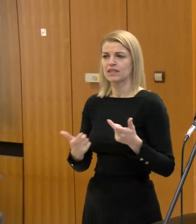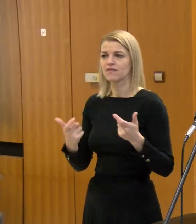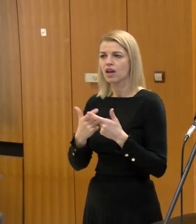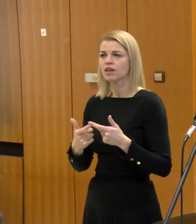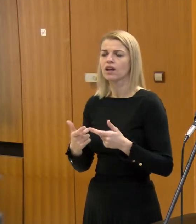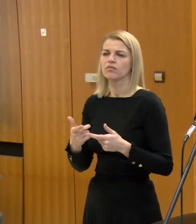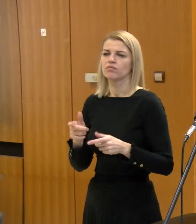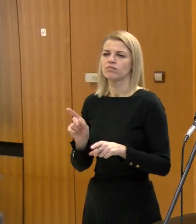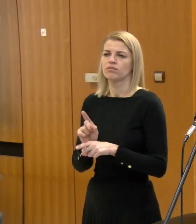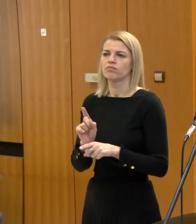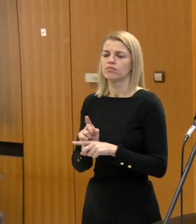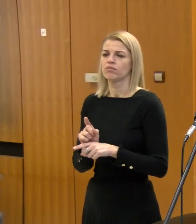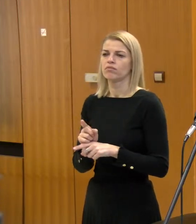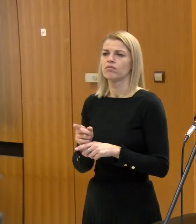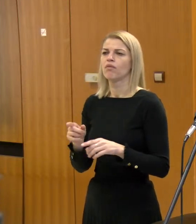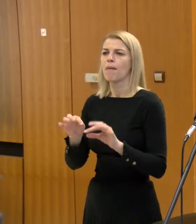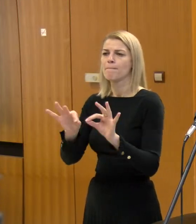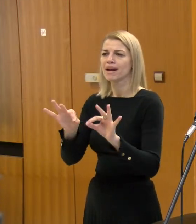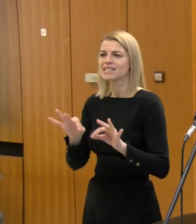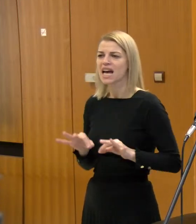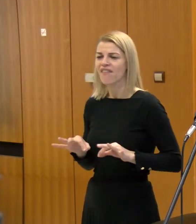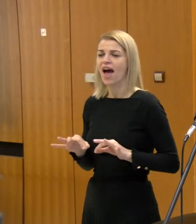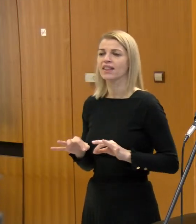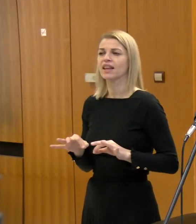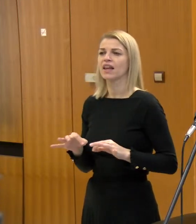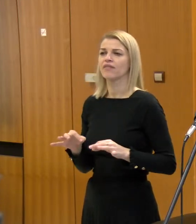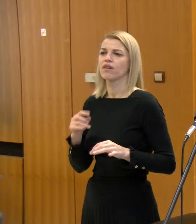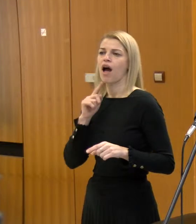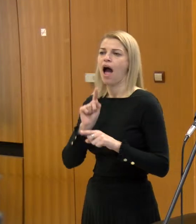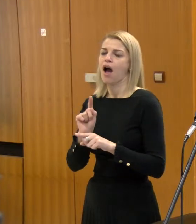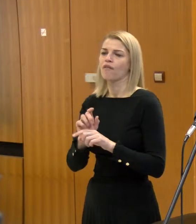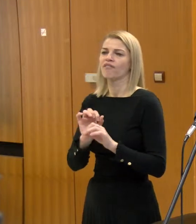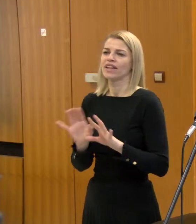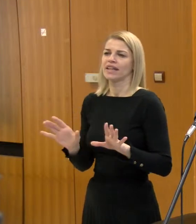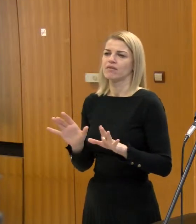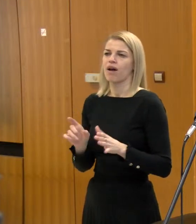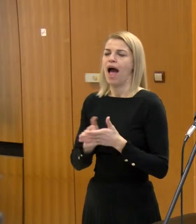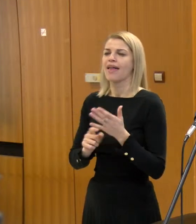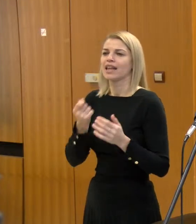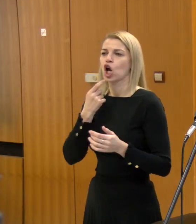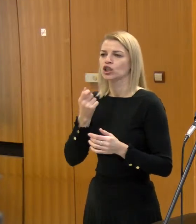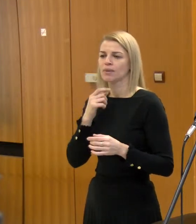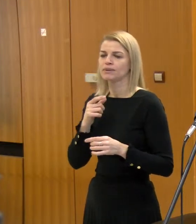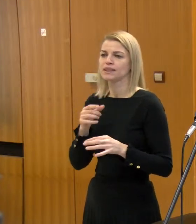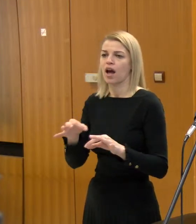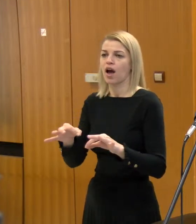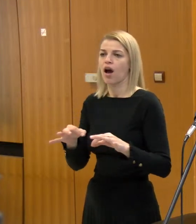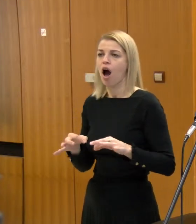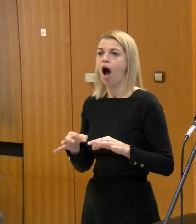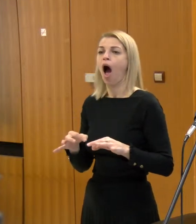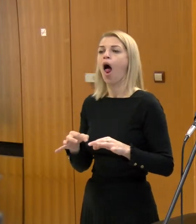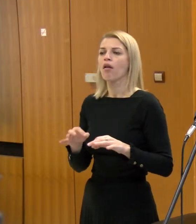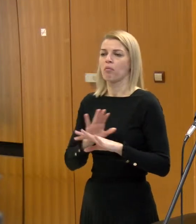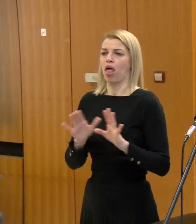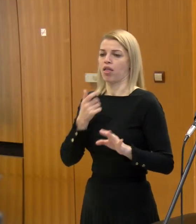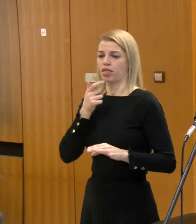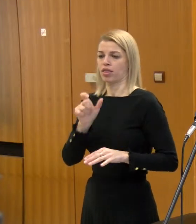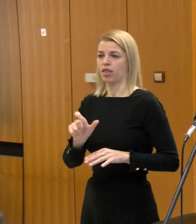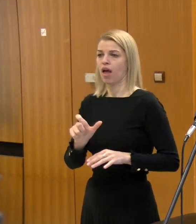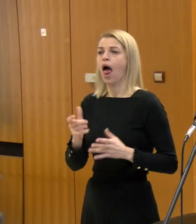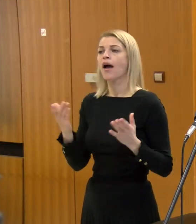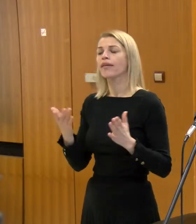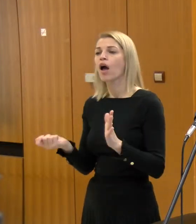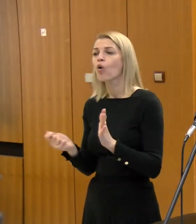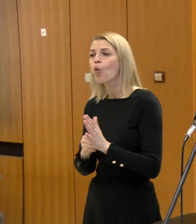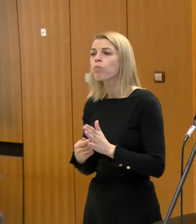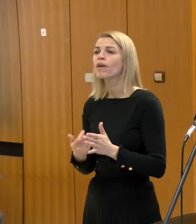existuje napríklad, že prezervatív je jeden zo spôsobov antikoncepcie, ale už sa nebude o tom hovoriť, že kde si ho môžeš kúpiť, prípadne ako